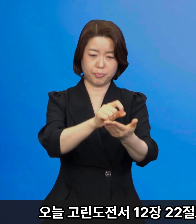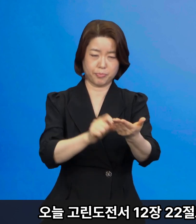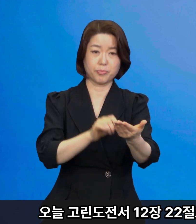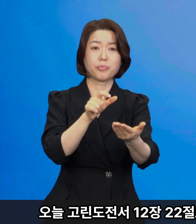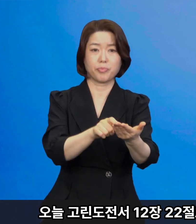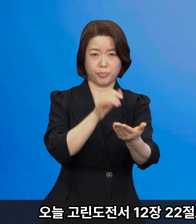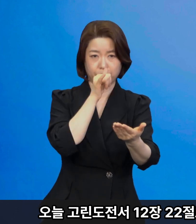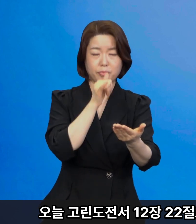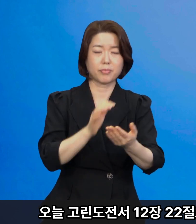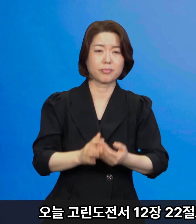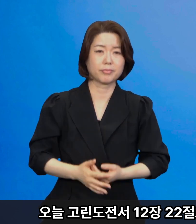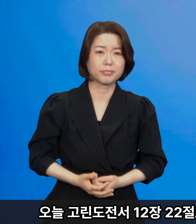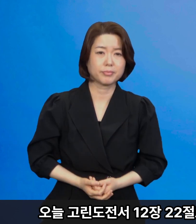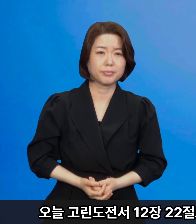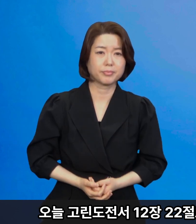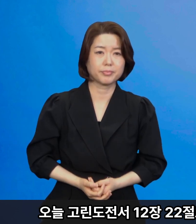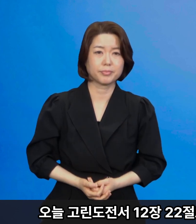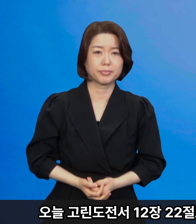기록하고 있는 것입니다.